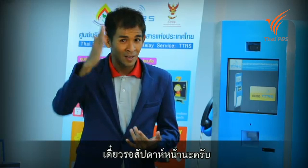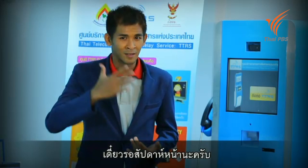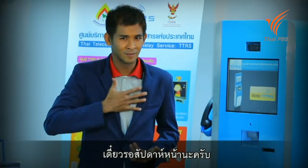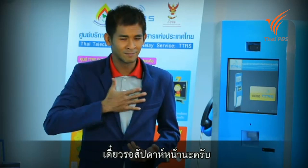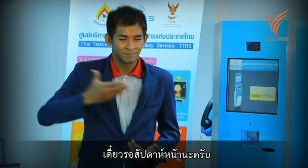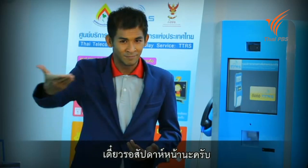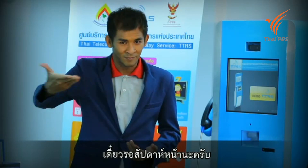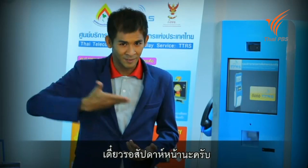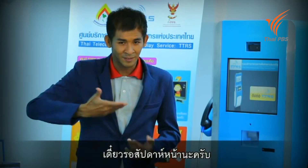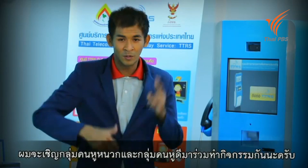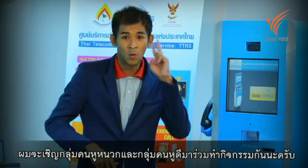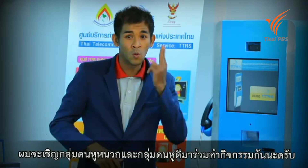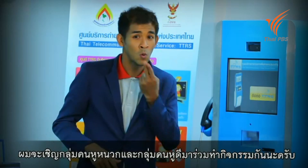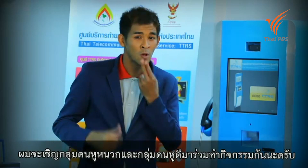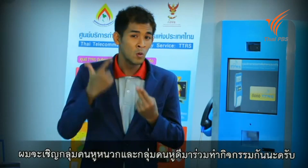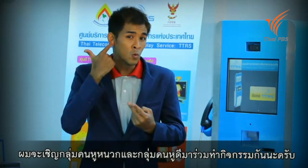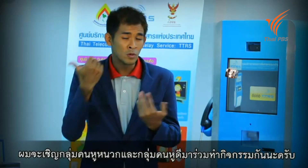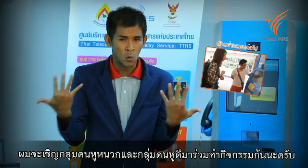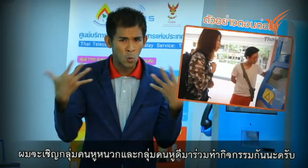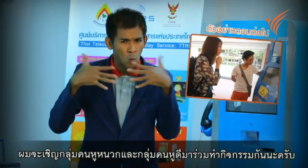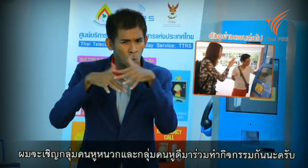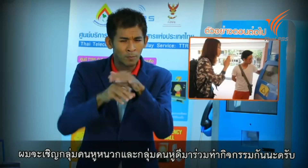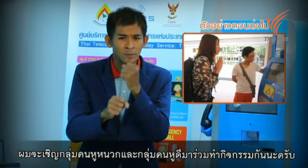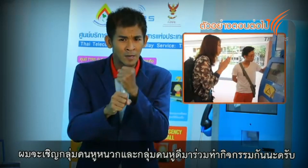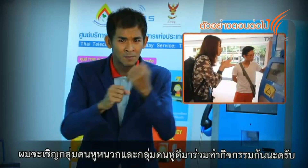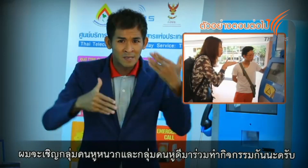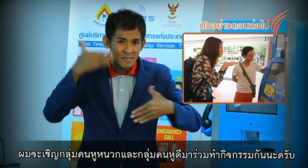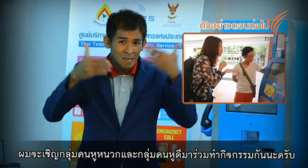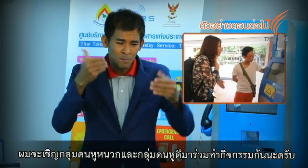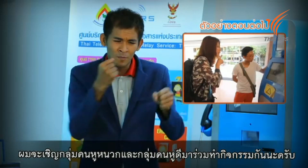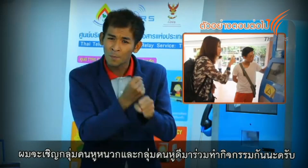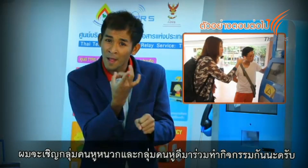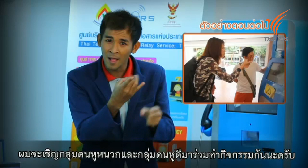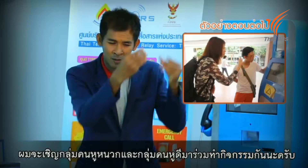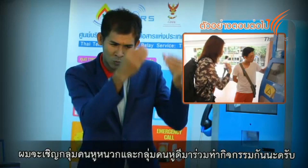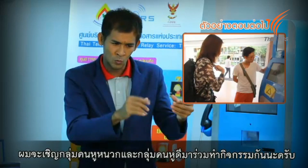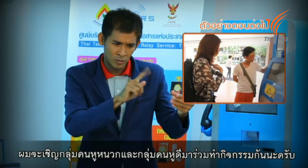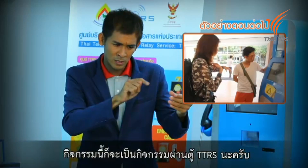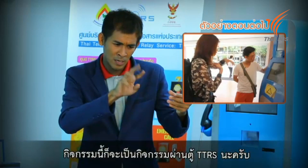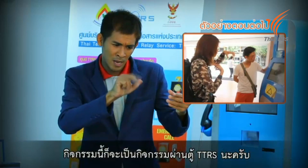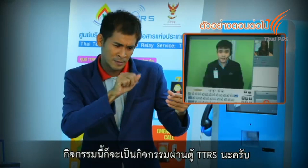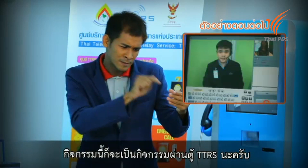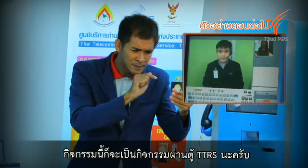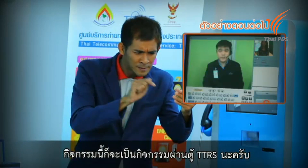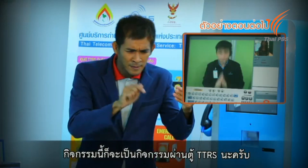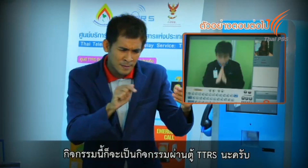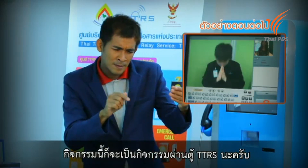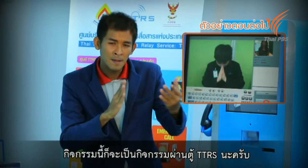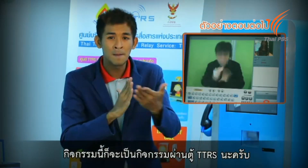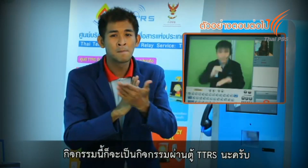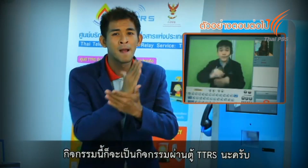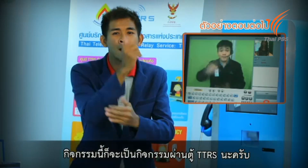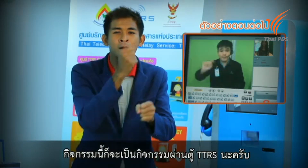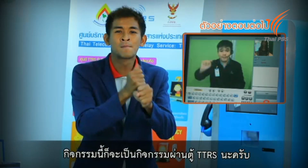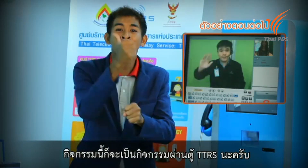เดี๋ยวเรามารอสัปดาห์หน้ากันนะครับผมอยากจะเชิญคนหูหนวกและกลุ่มคนหูดีมาร่วมทำกิจกรรมกันนะครับกิจกรรมนี้ก็จะเป็นกิจกรรม